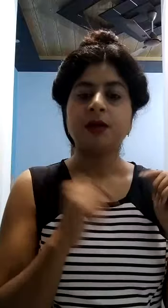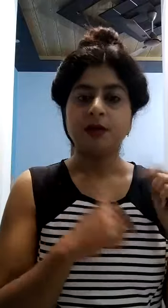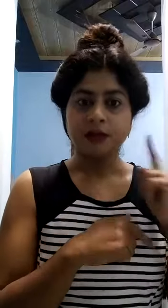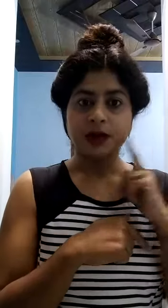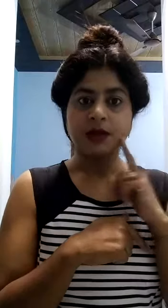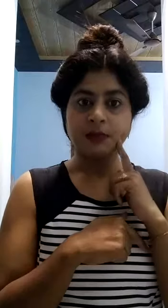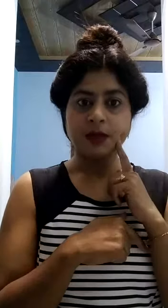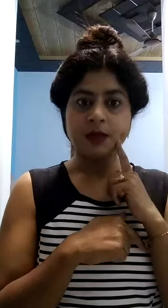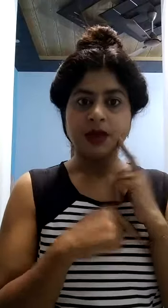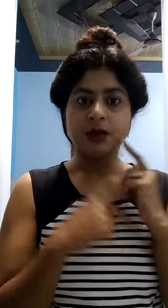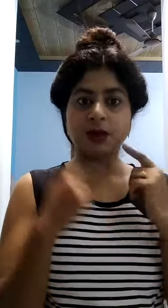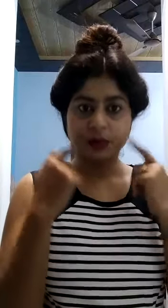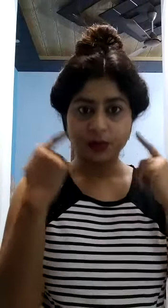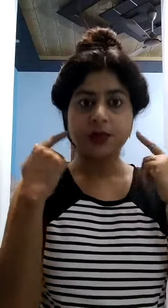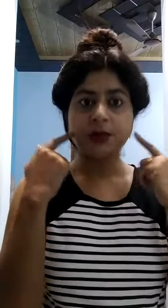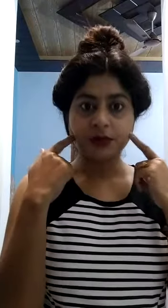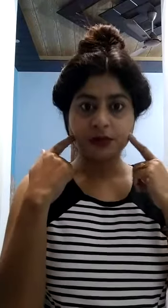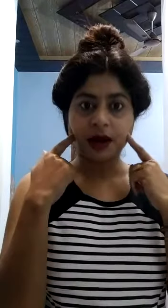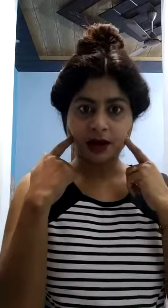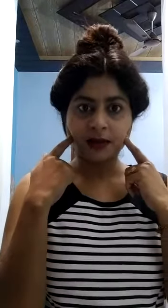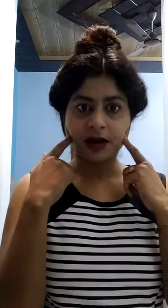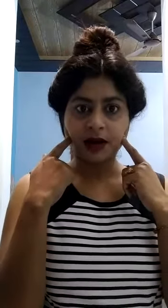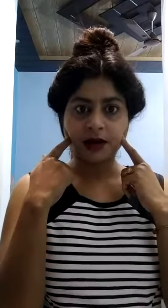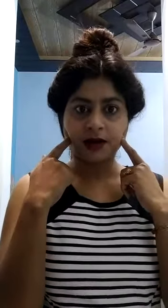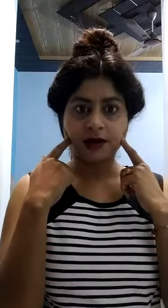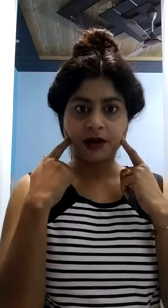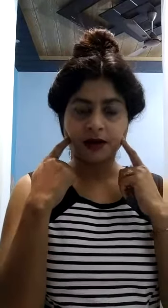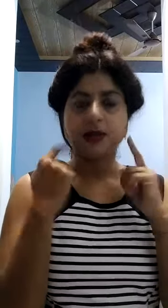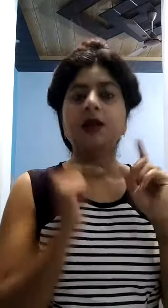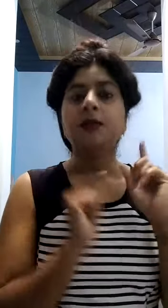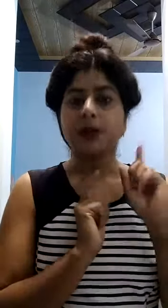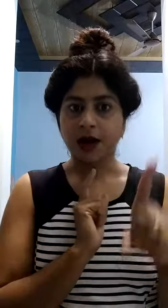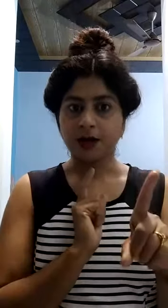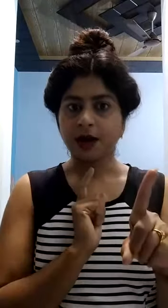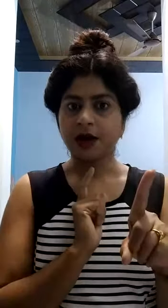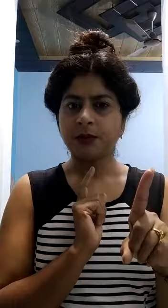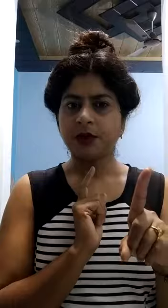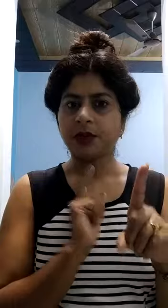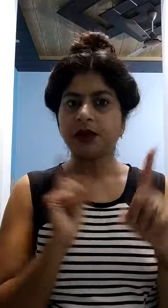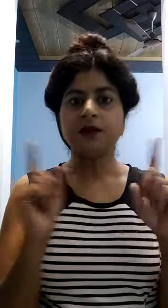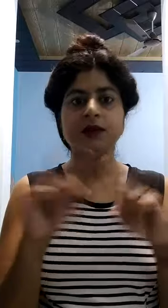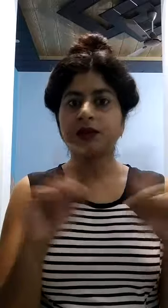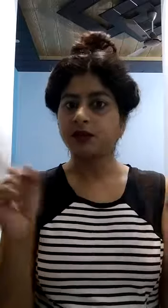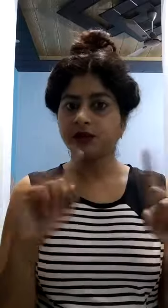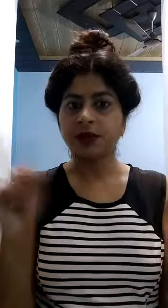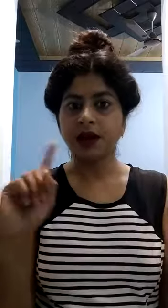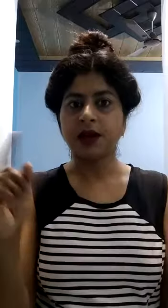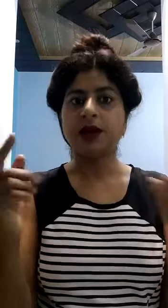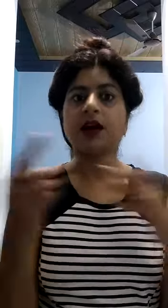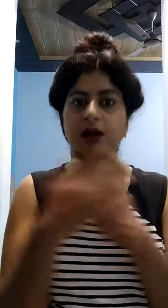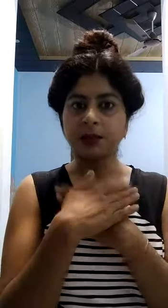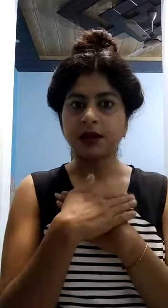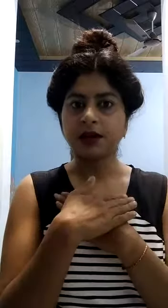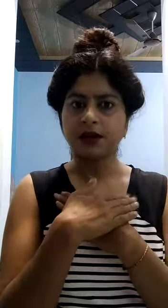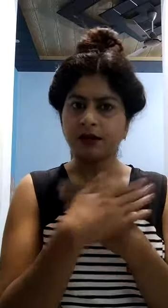दर्द में होठों पर मुस्कुराहट बना कर रखना बीमार पड़ने पर जिसने छोड़ा नहीं करना